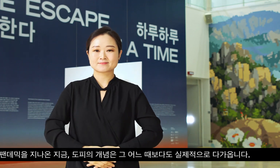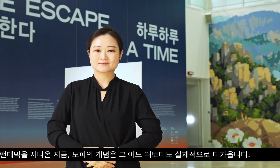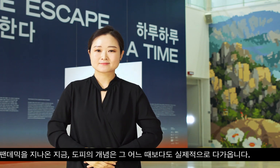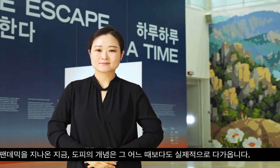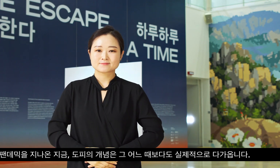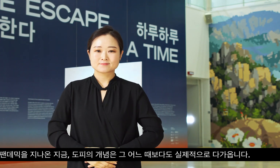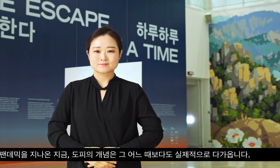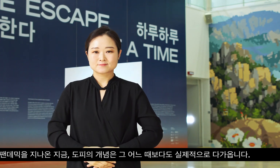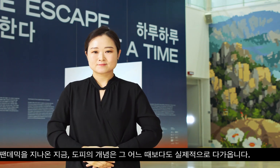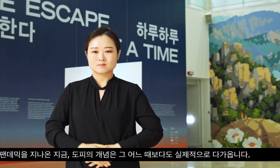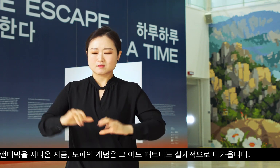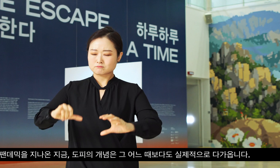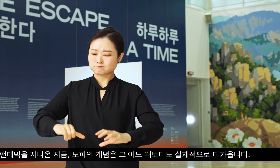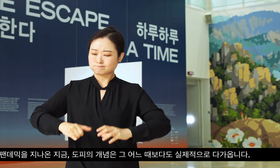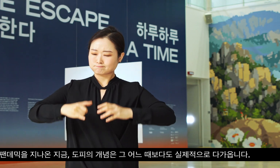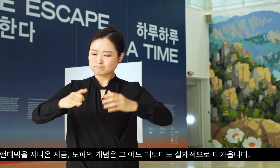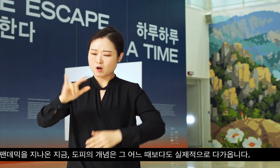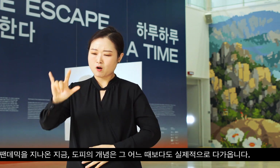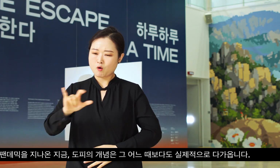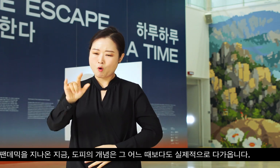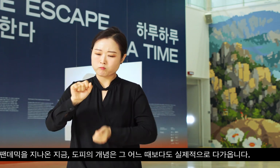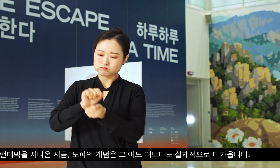전 지구적인 팬데믹을 지나온 지금,